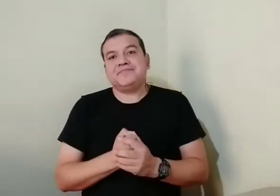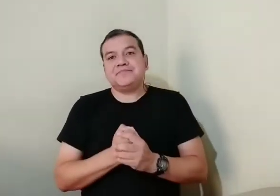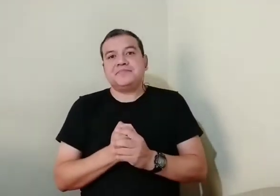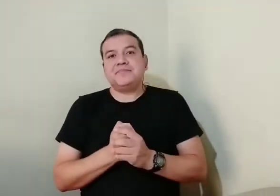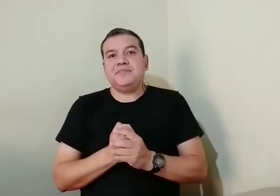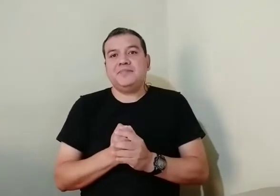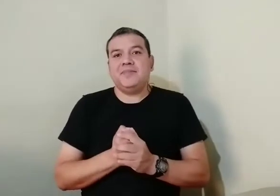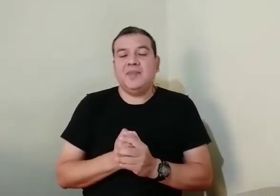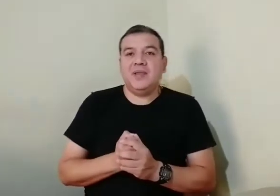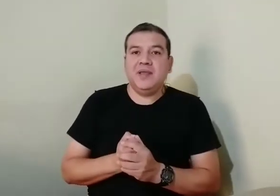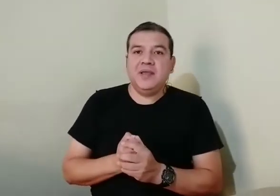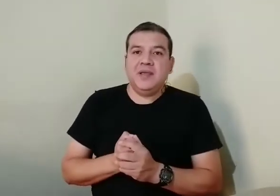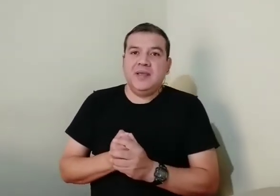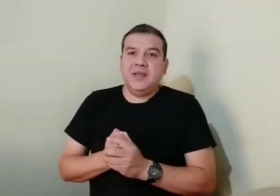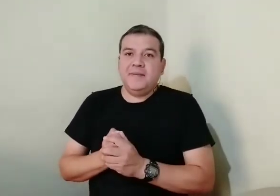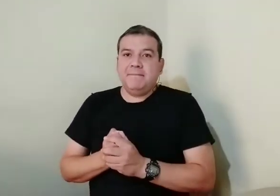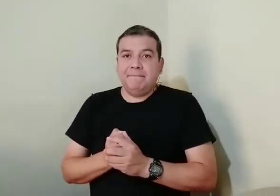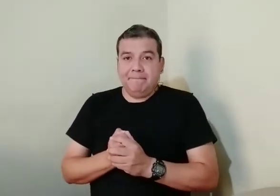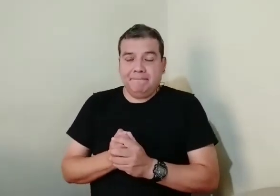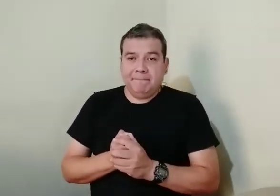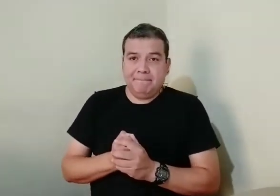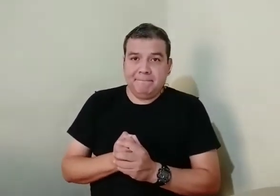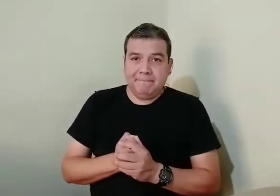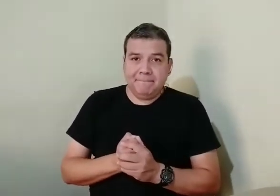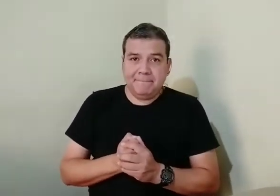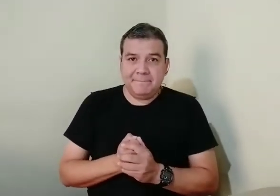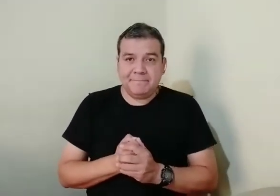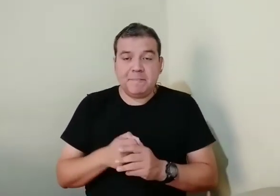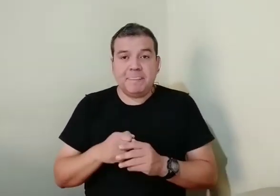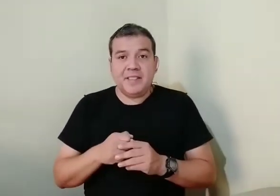La educación en la familia.